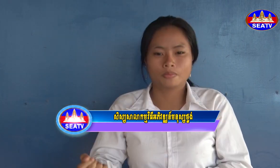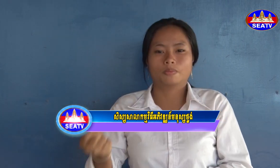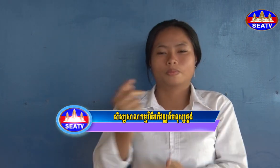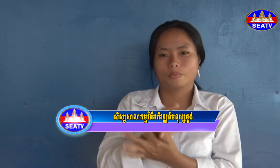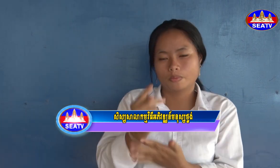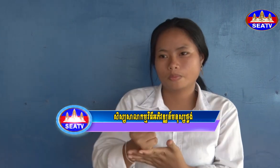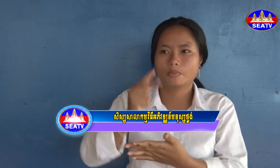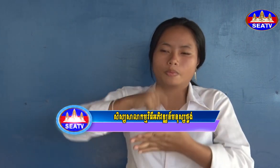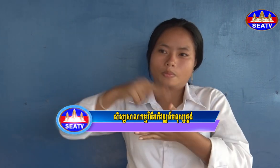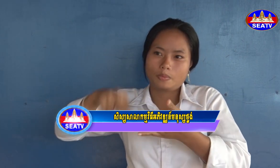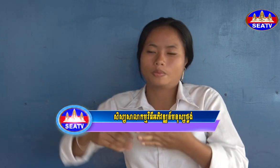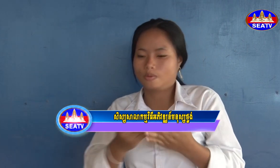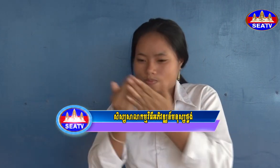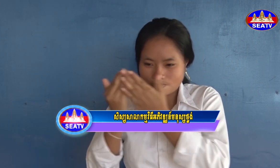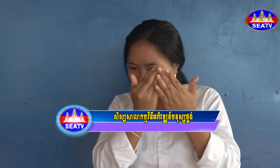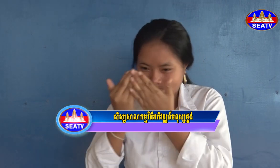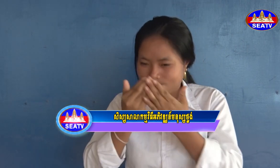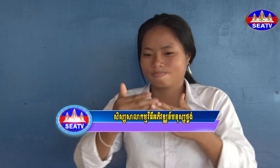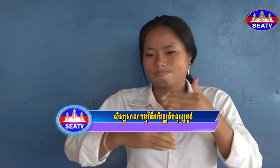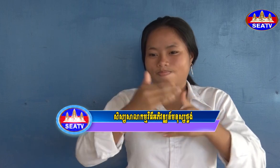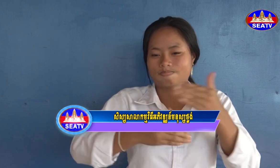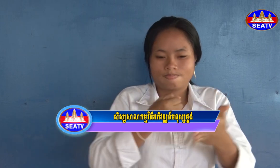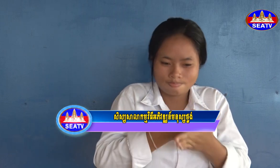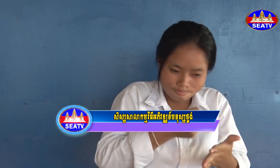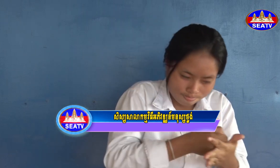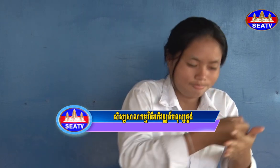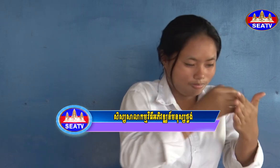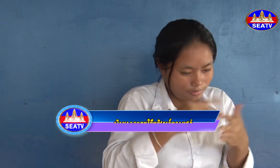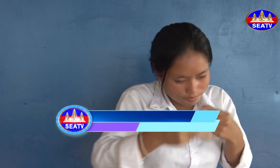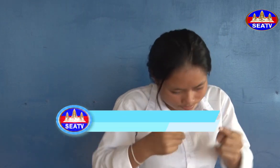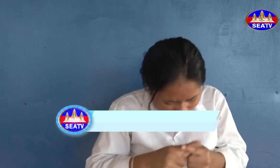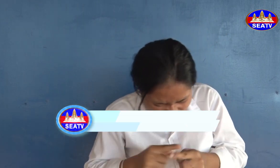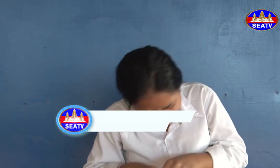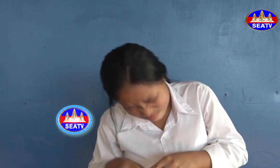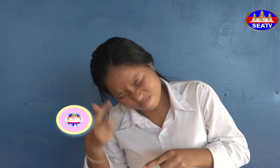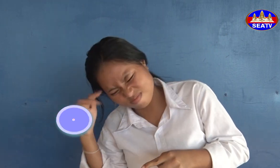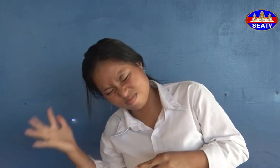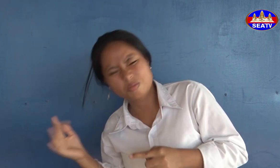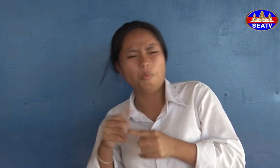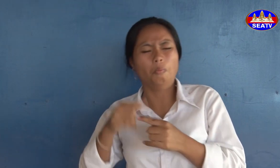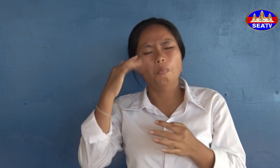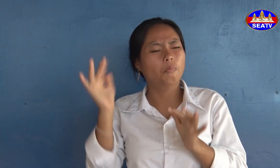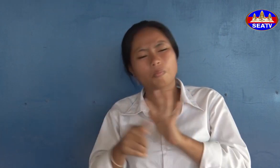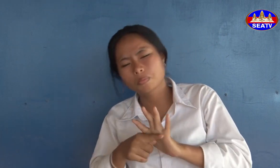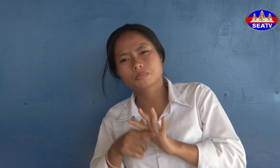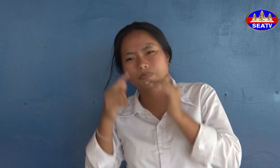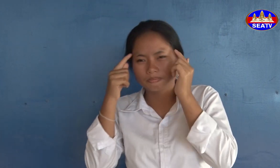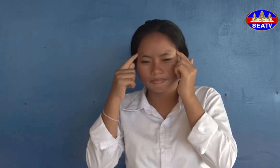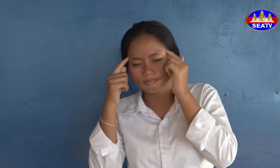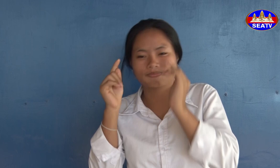ខ្ញុំបានចាប់ផ្ដើមរៀនទាំងអក្សរខ្មែរទាំងកណ្ដាប់វិជ្ជាហើយខ្ញុំប្រឹងប្រែងរៀនជាមួយ